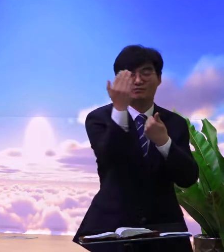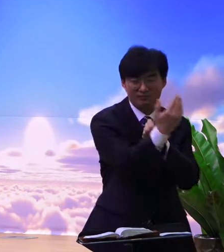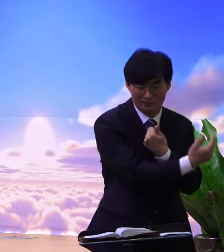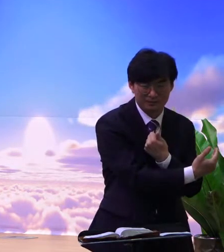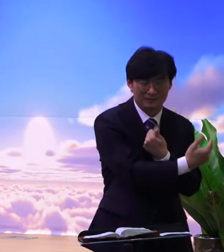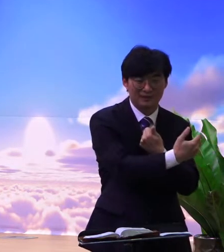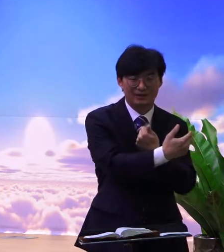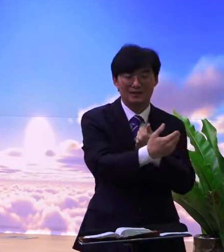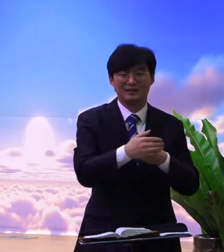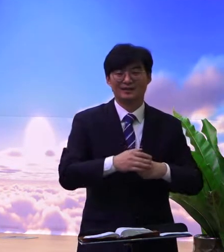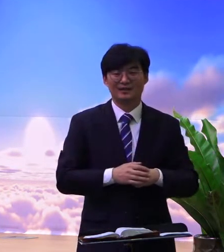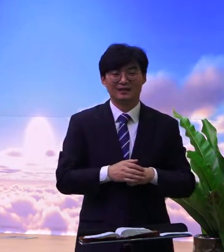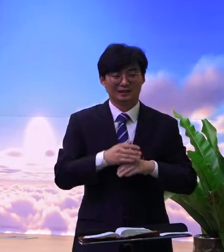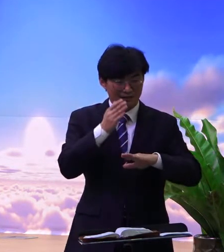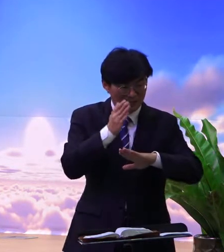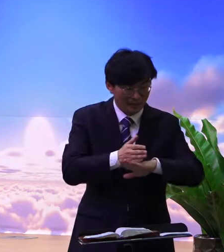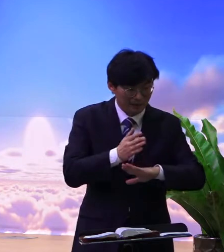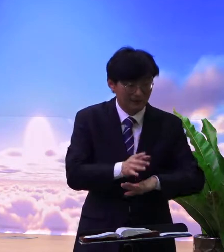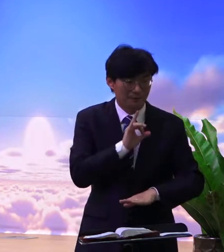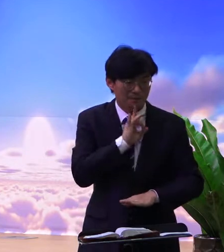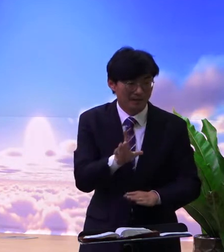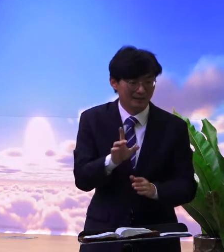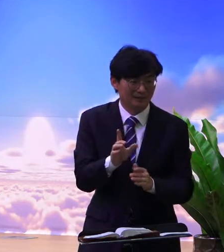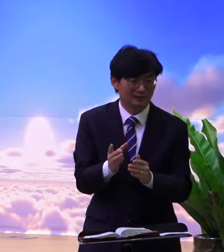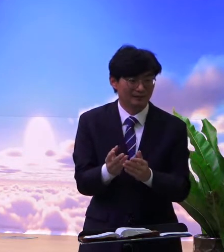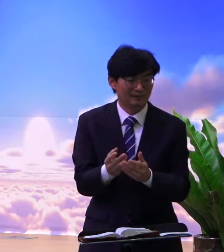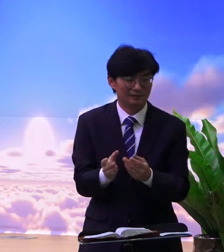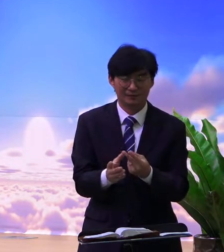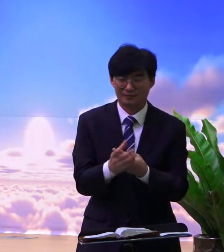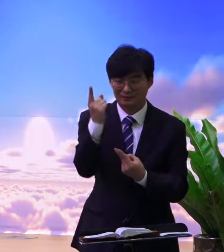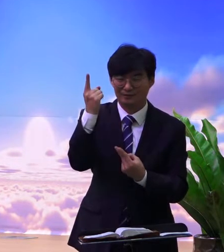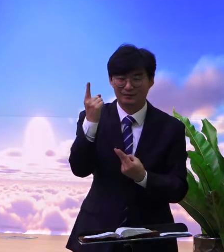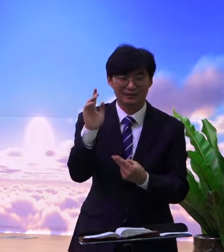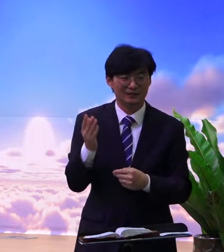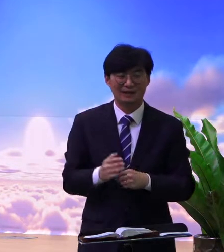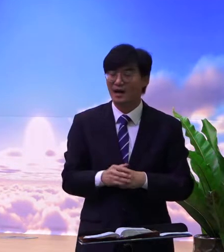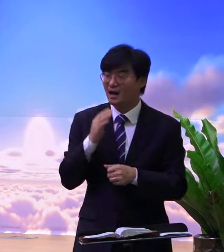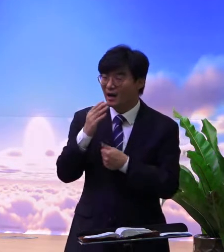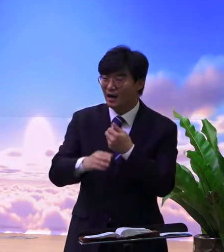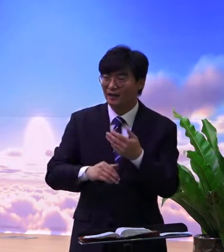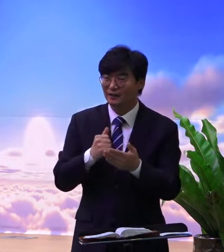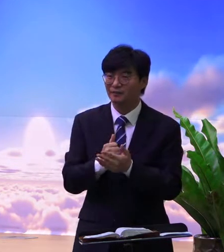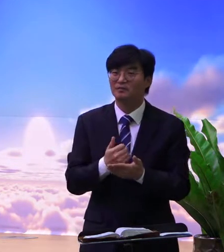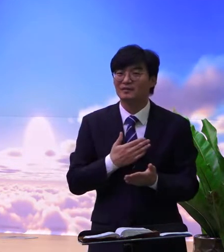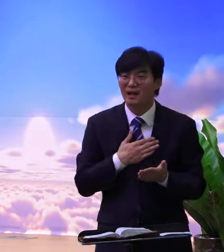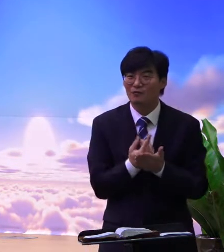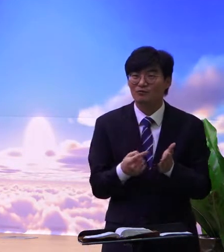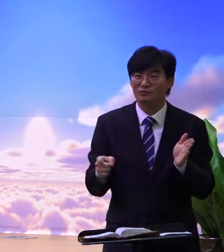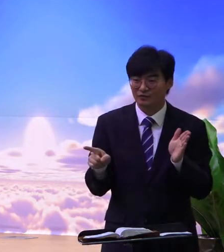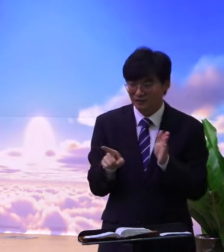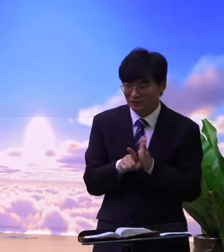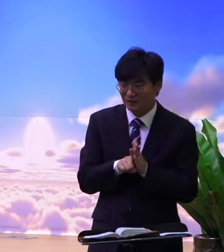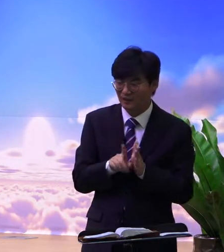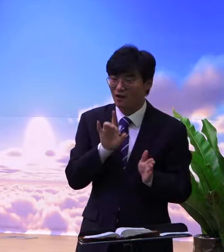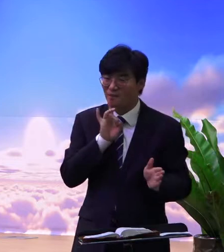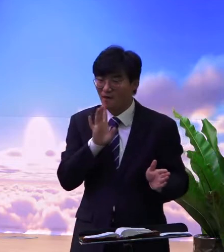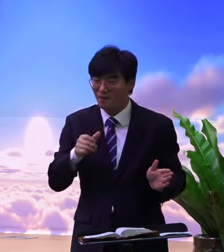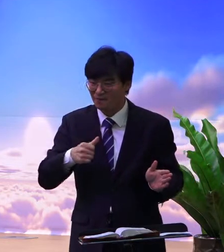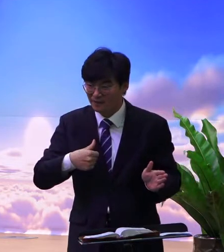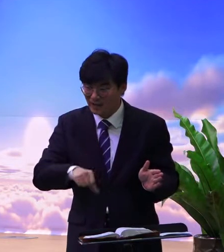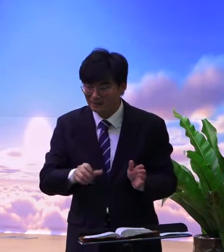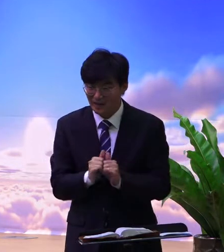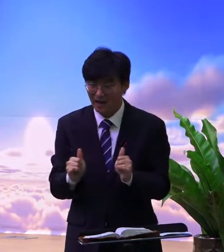아무리 힘든 일이 많아도 하나님께서 나를 위해서 독생자 예수 그리스도를 이 땅에 보내셨다고 하는 것은 변함이